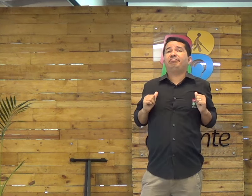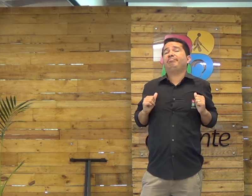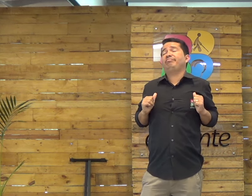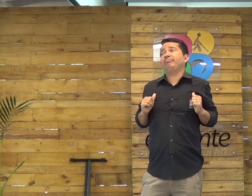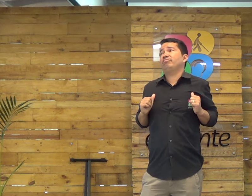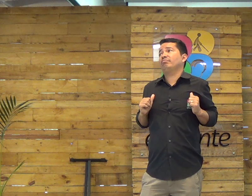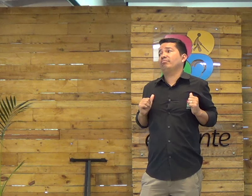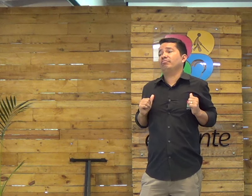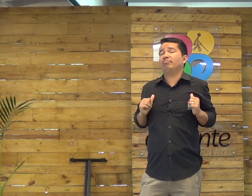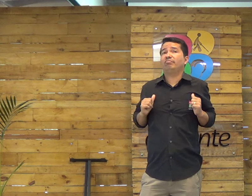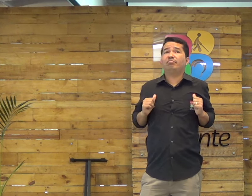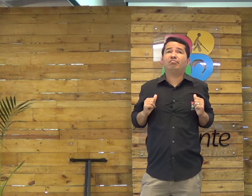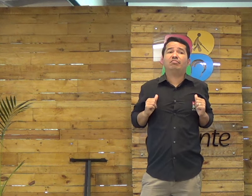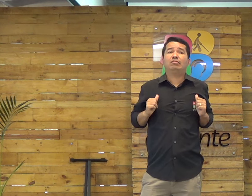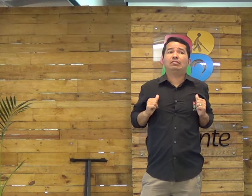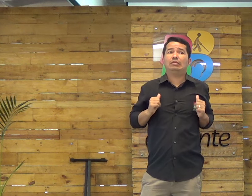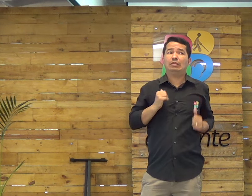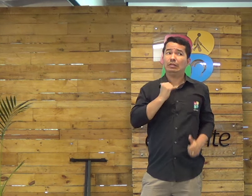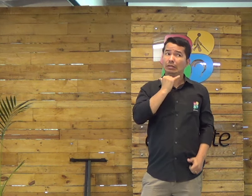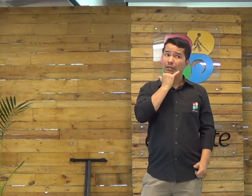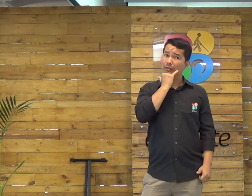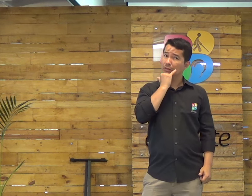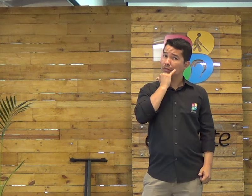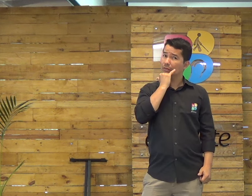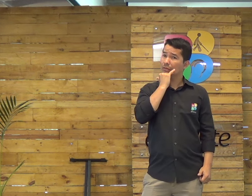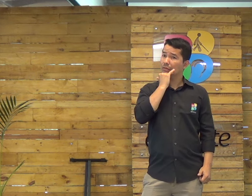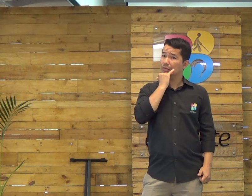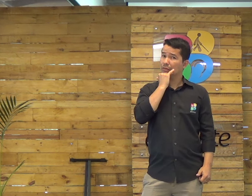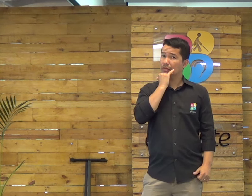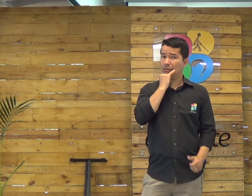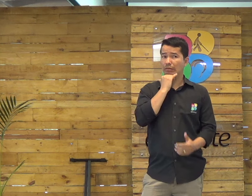Se você está de braço cruzado, na sua,